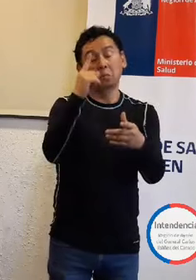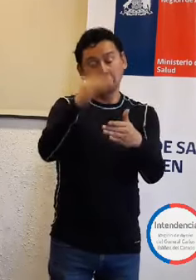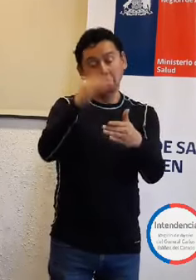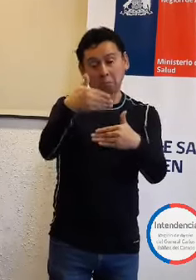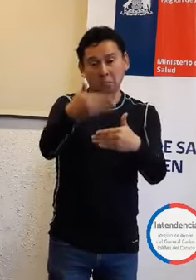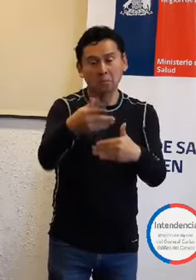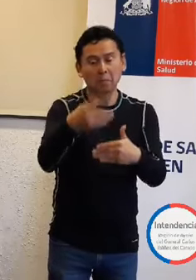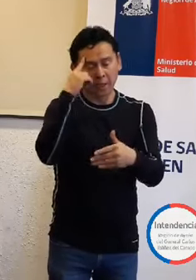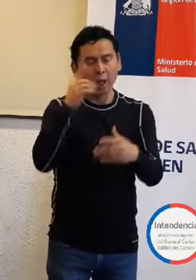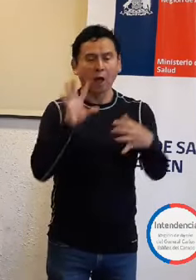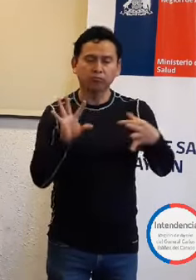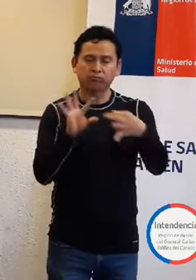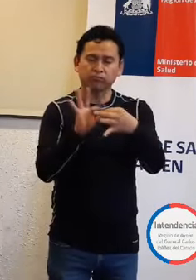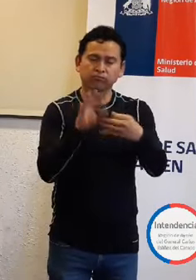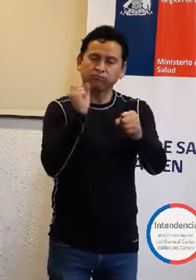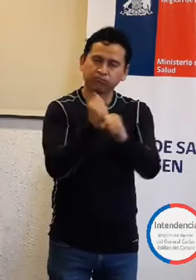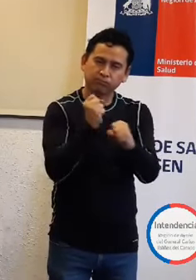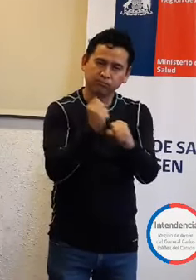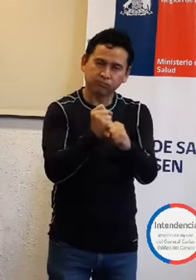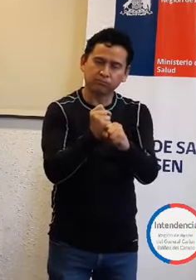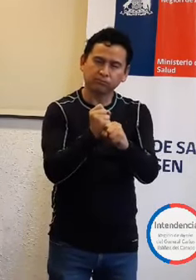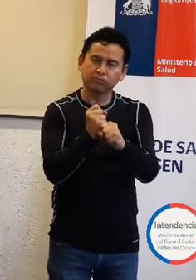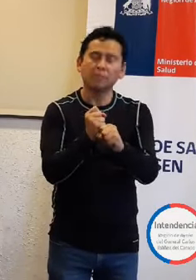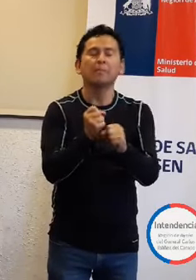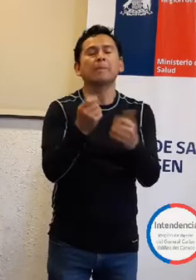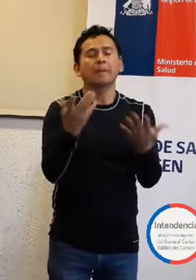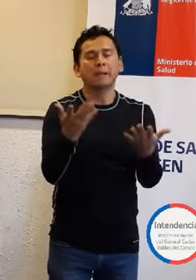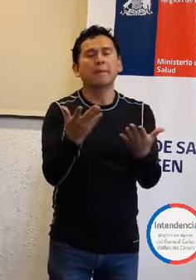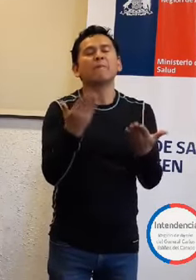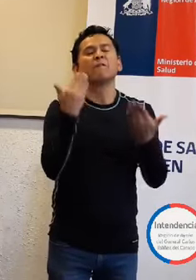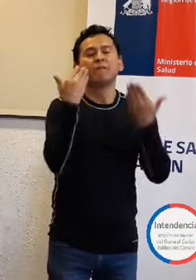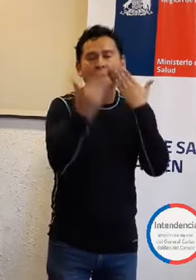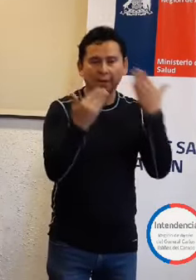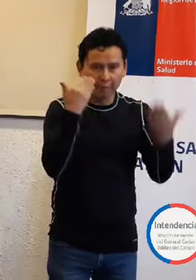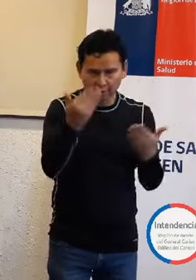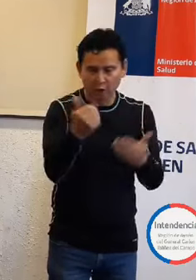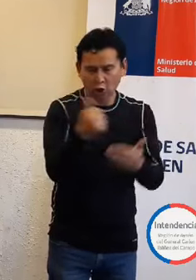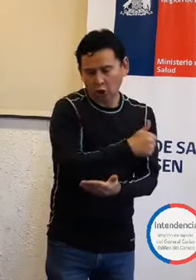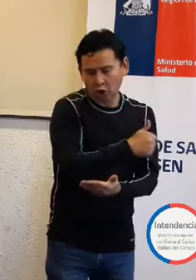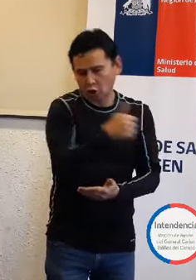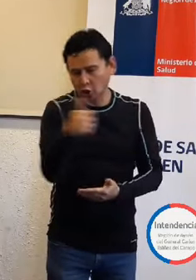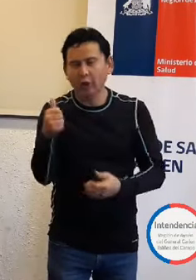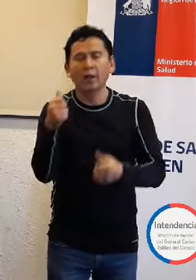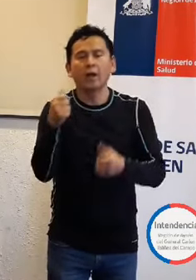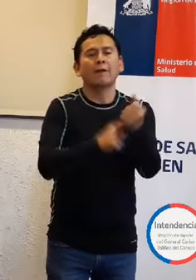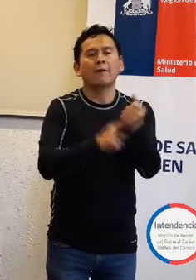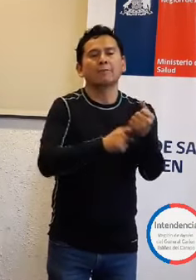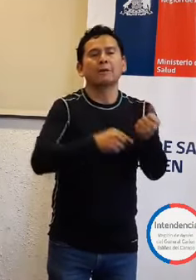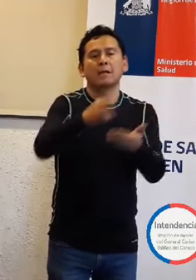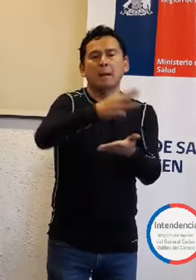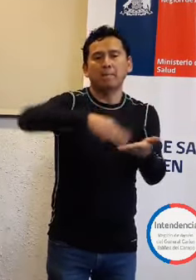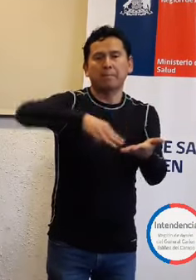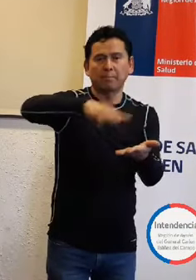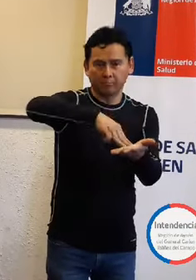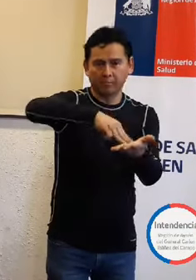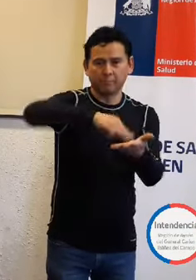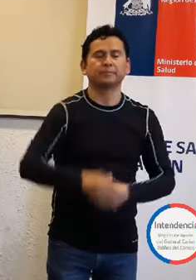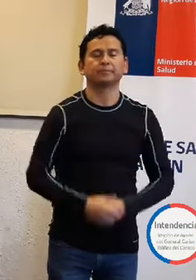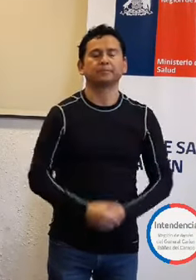queda, para que sigamos trabajando mancomunadamente en beneficio de todas las familias de la comuna de Huaytecas.